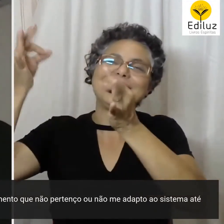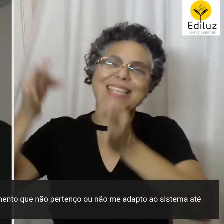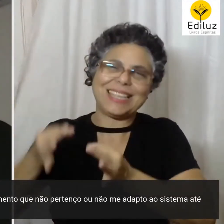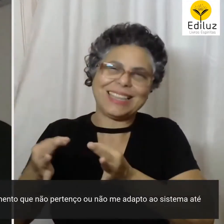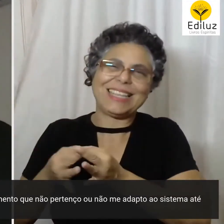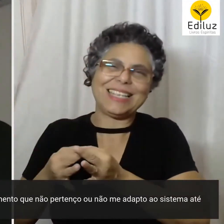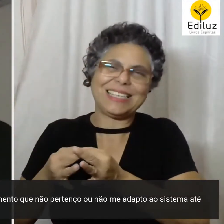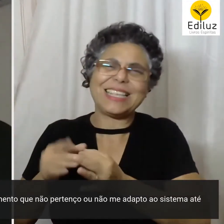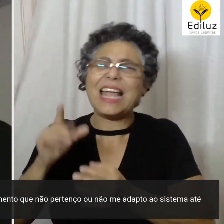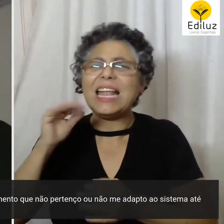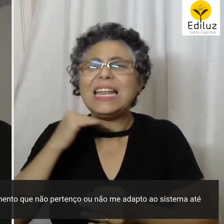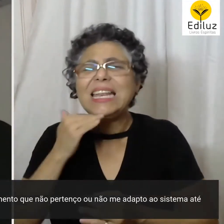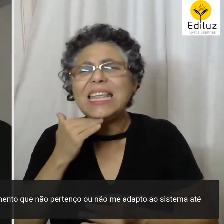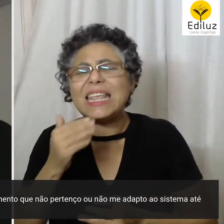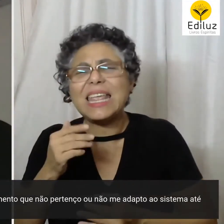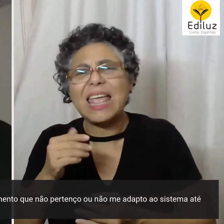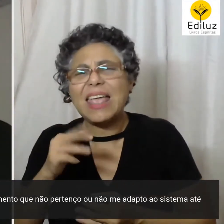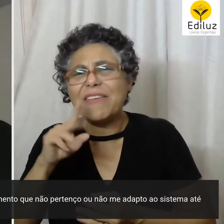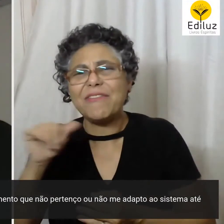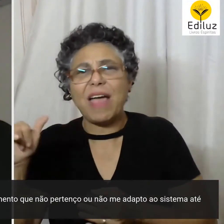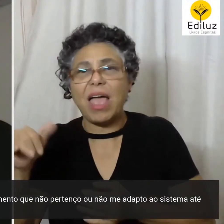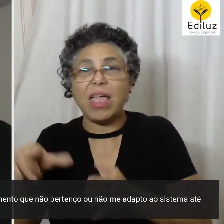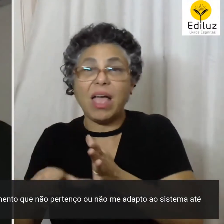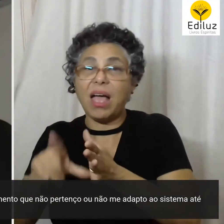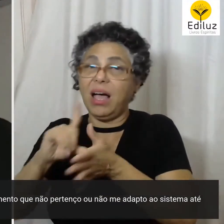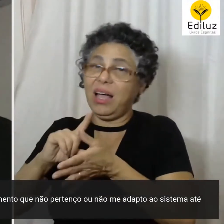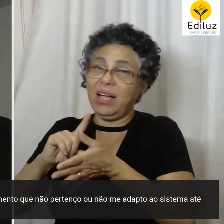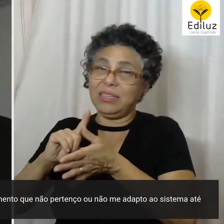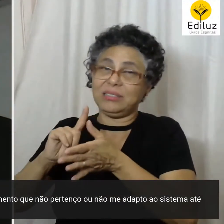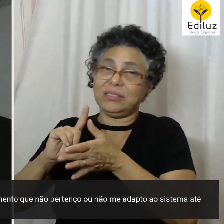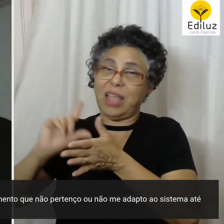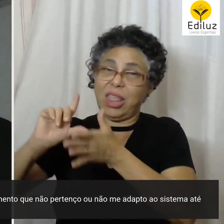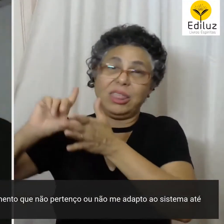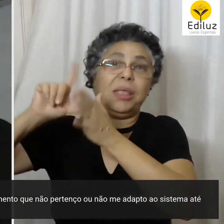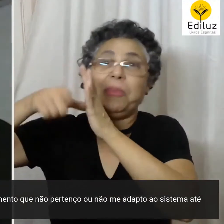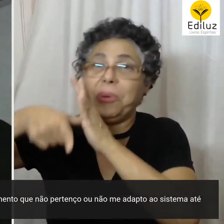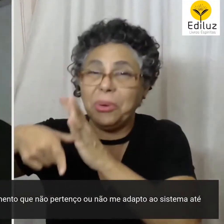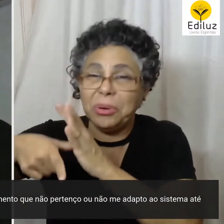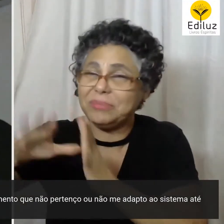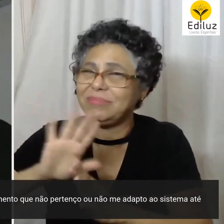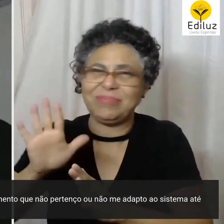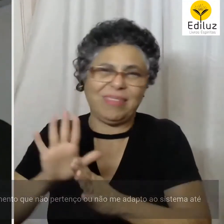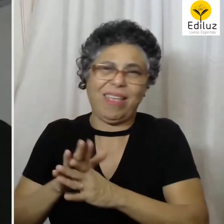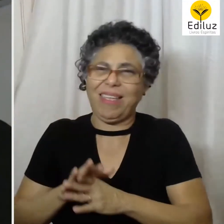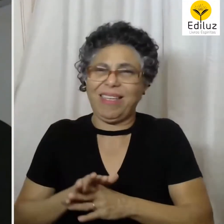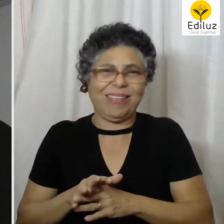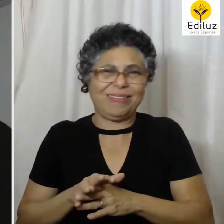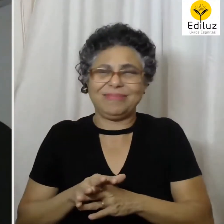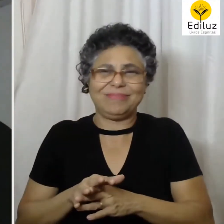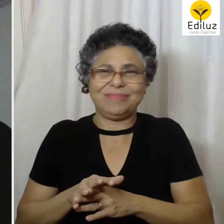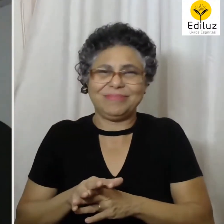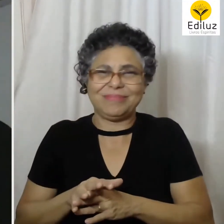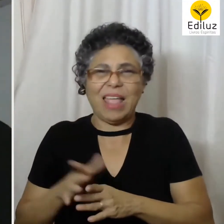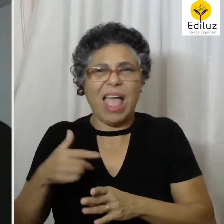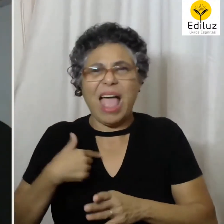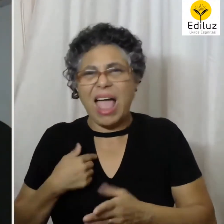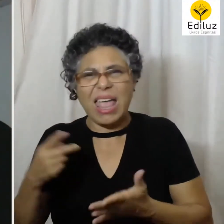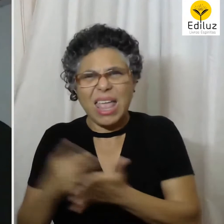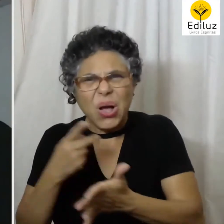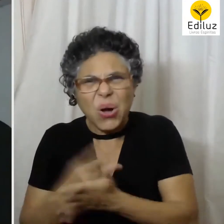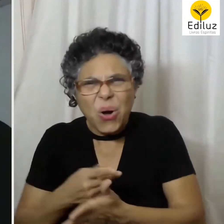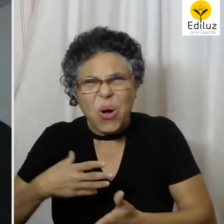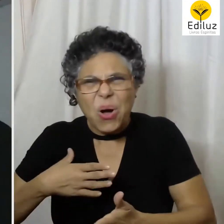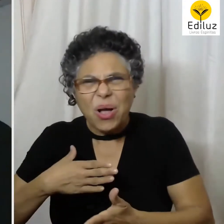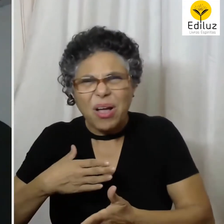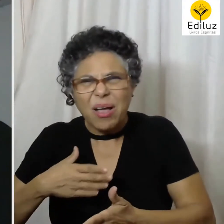nem depois. Os nossos filhos não são... Os nossos filhos não tiveram os pais por erro. Não era esse que